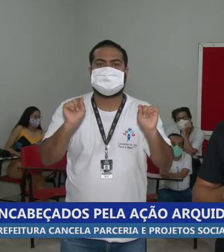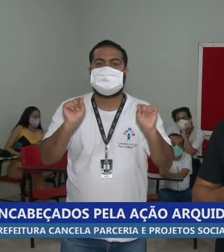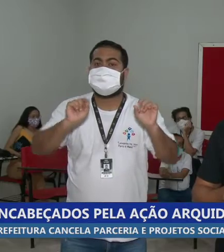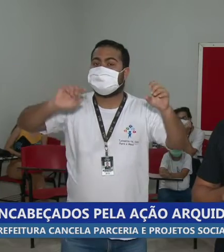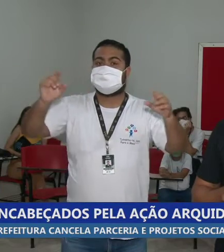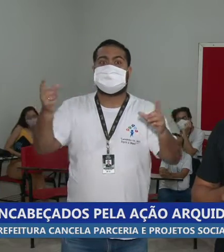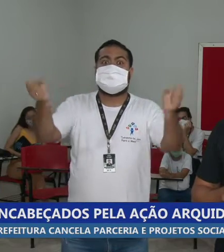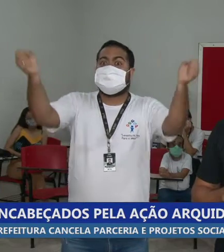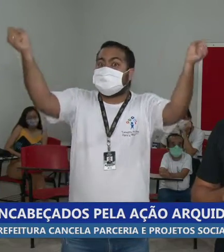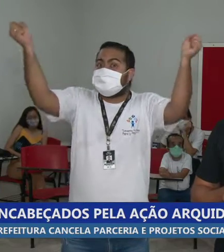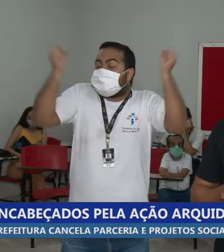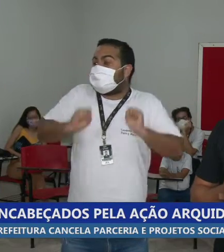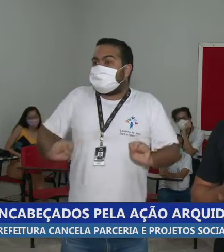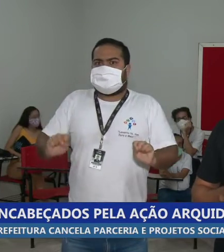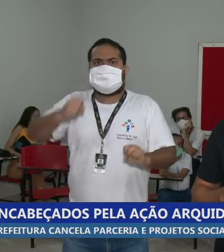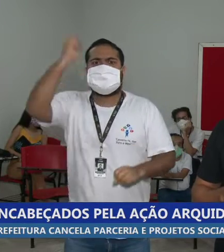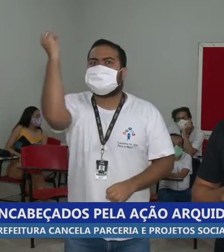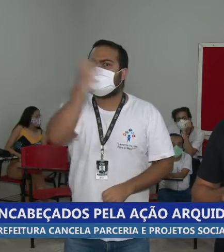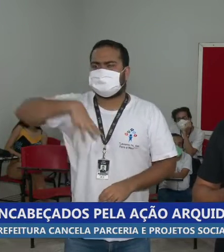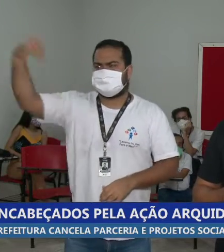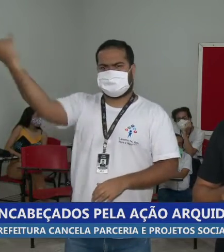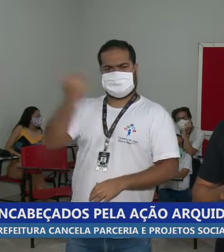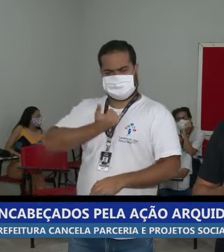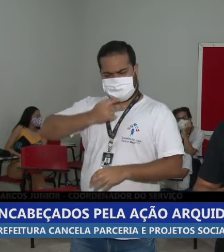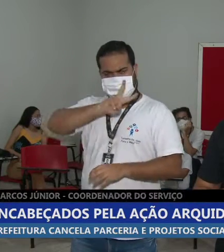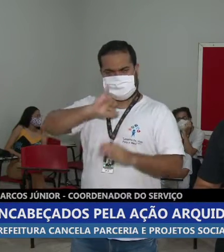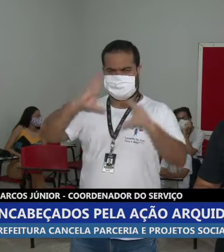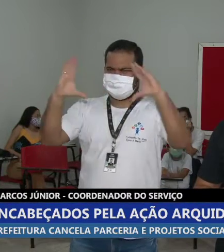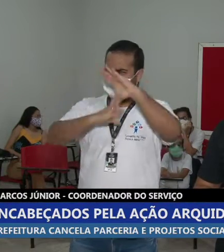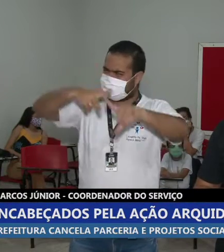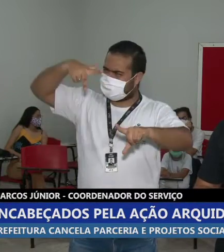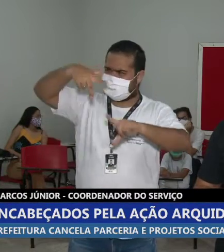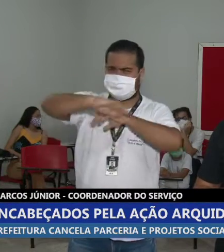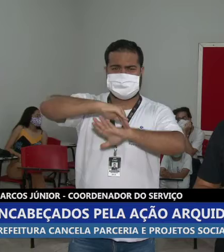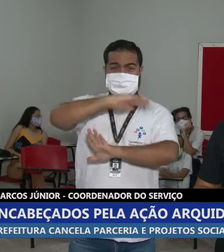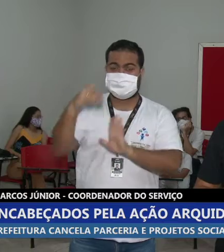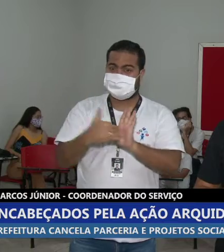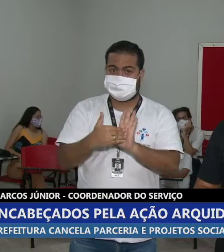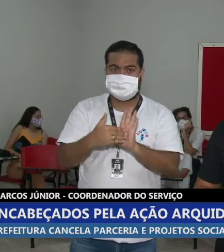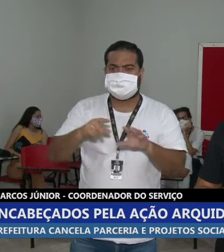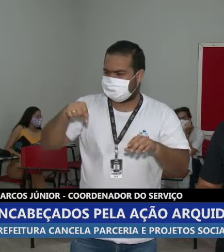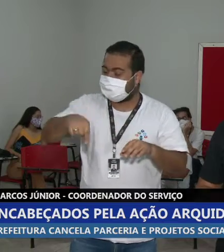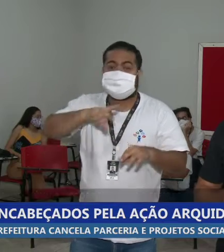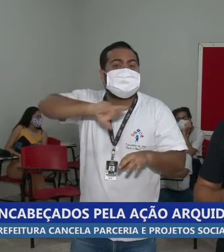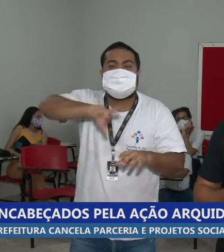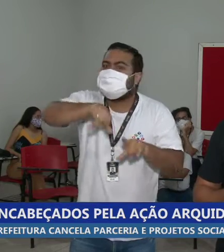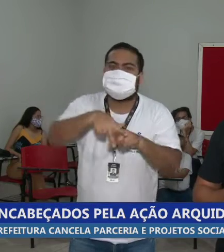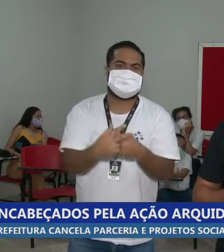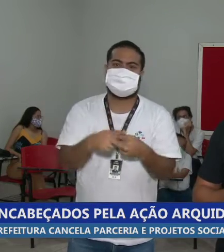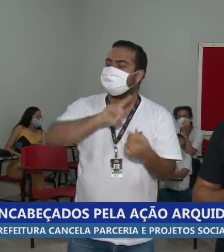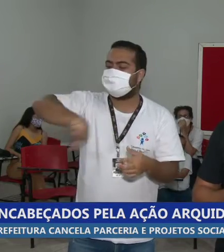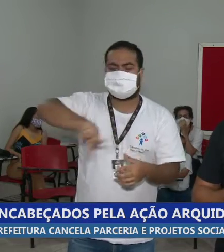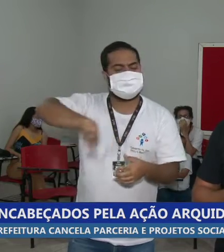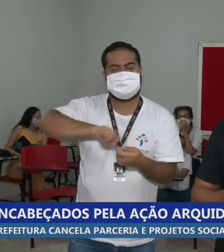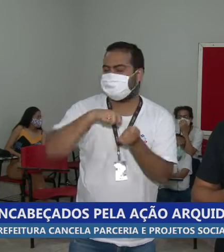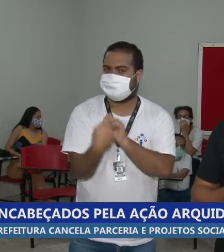um dia para outro, a gente recebeu a notícia de que vai ser cortado tudo. Isso não é um ajuste, é um corte. E aí,